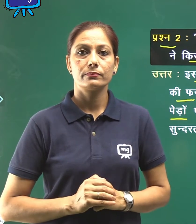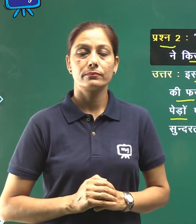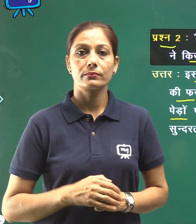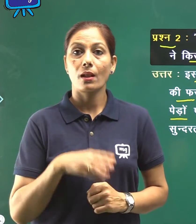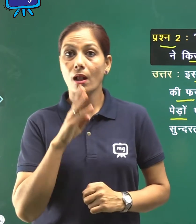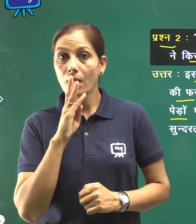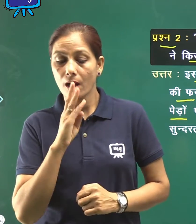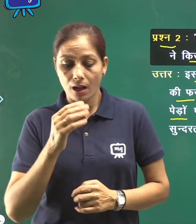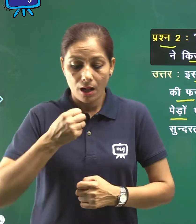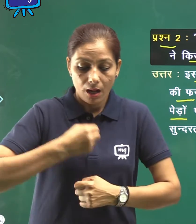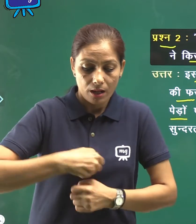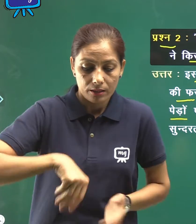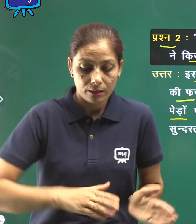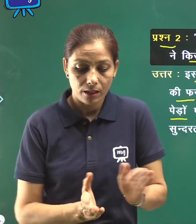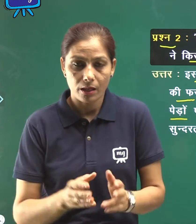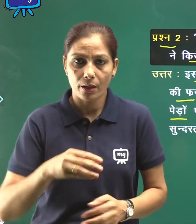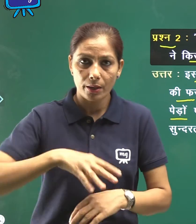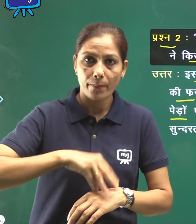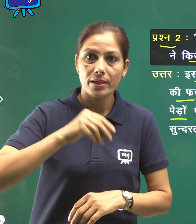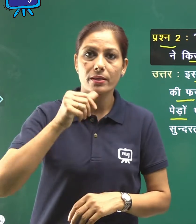गंगा की मिट्टी की